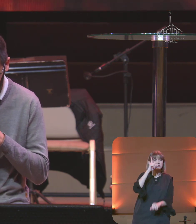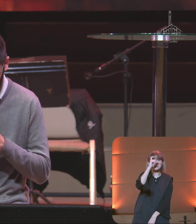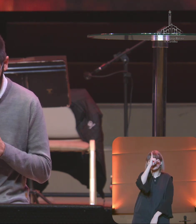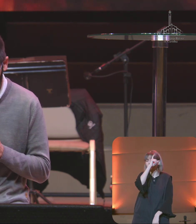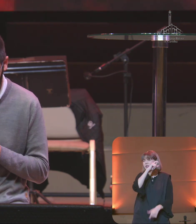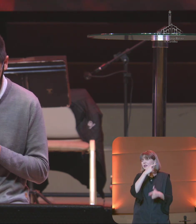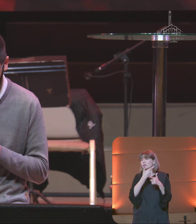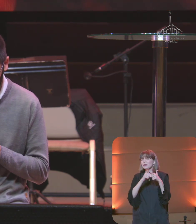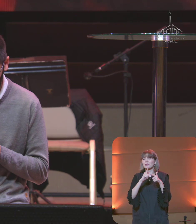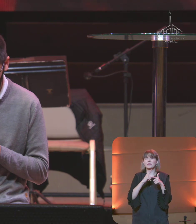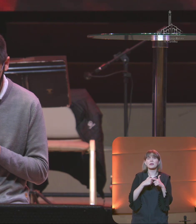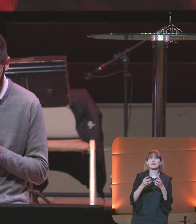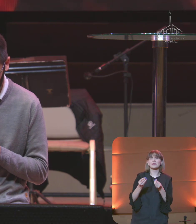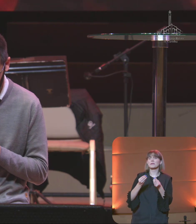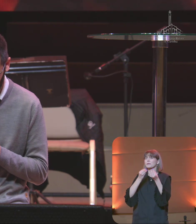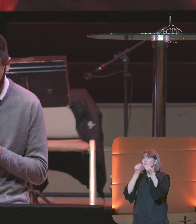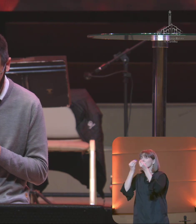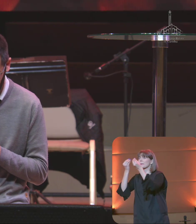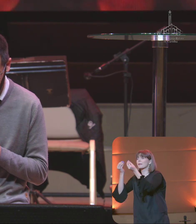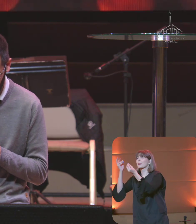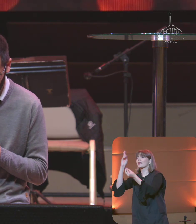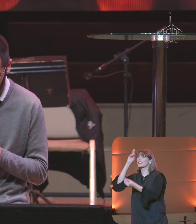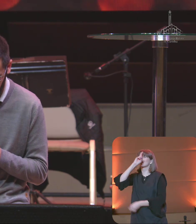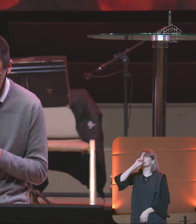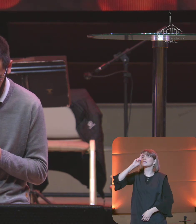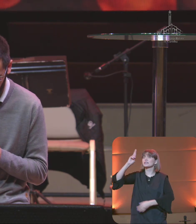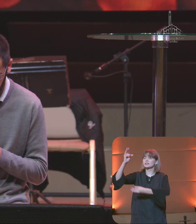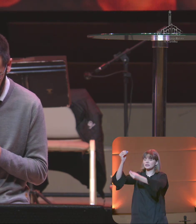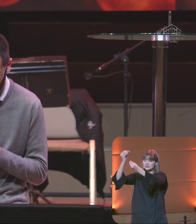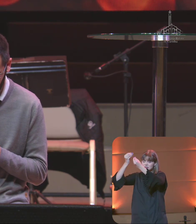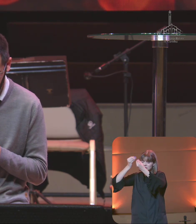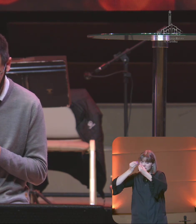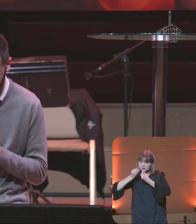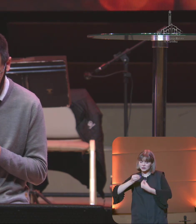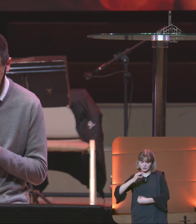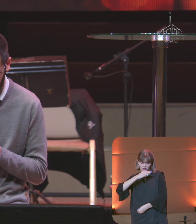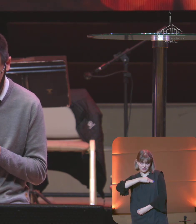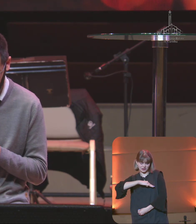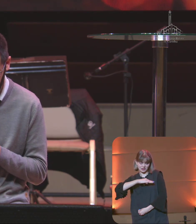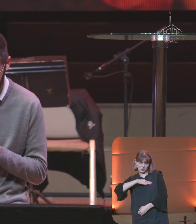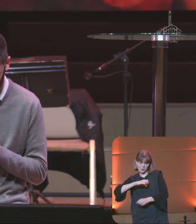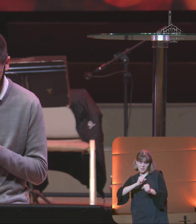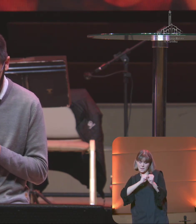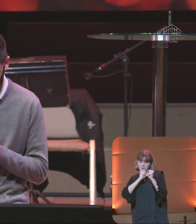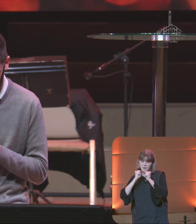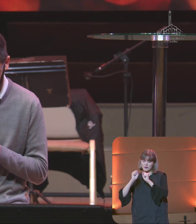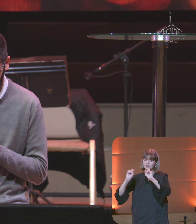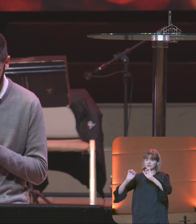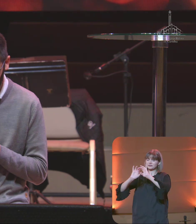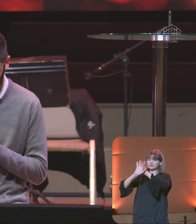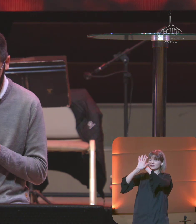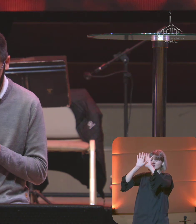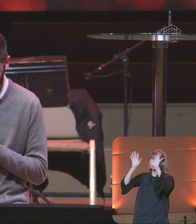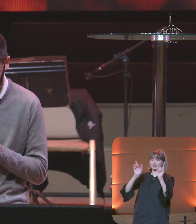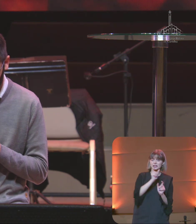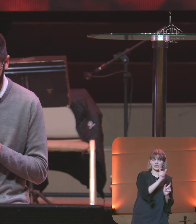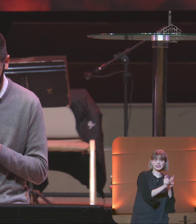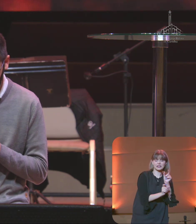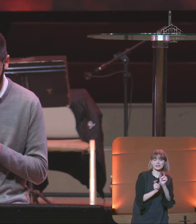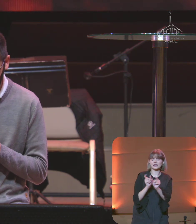Pai. Ah, Senhor, que o Senhor venha com poder, com graça, com misericórdia sobre cada um de nós. mas que nessa noite,